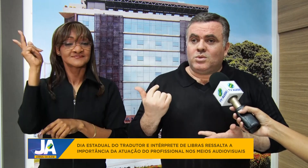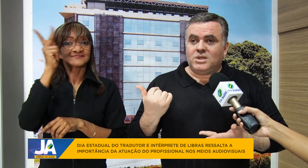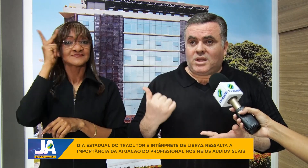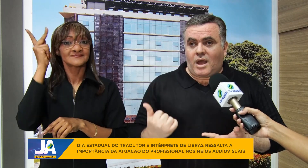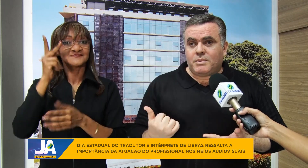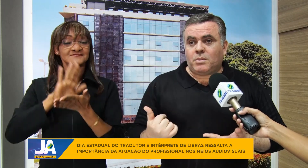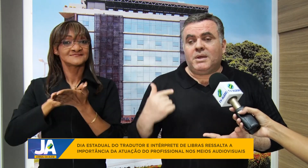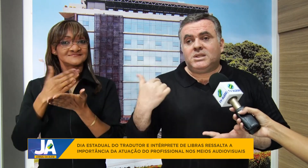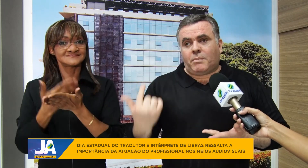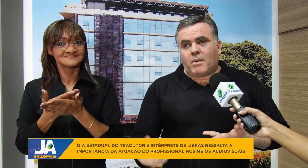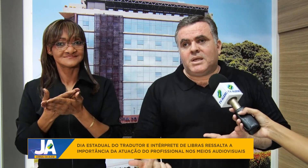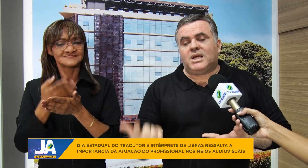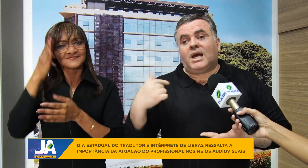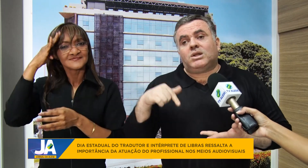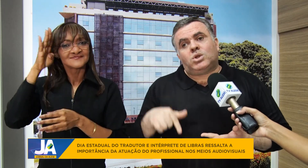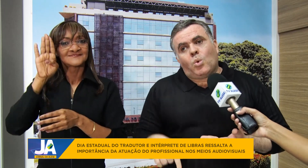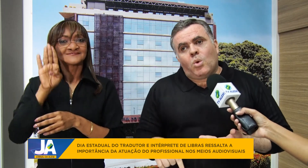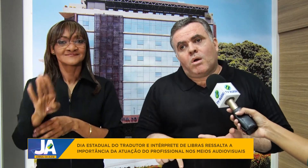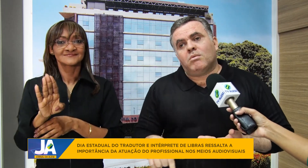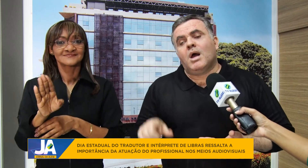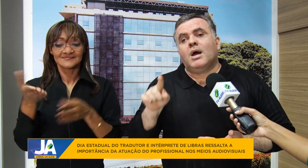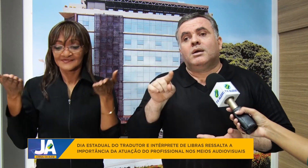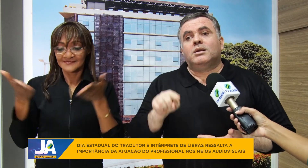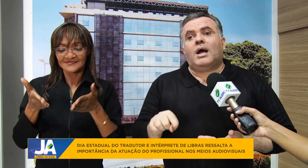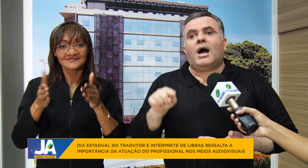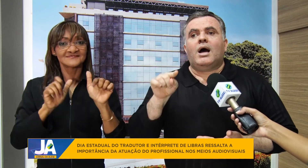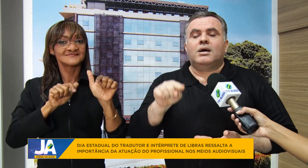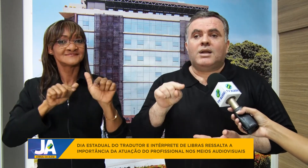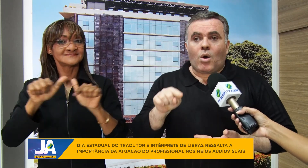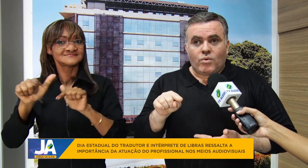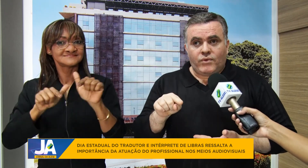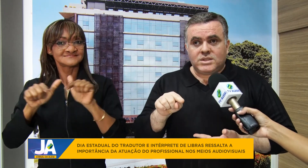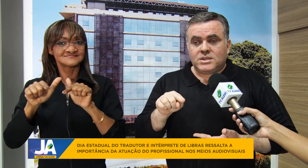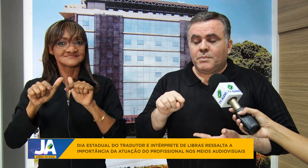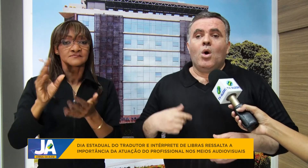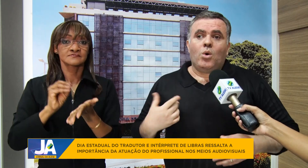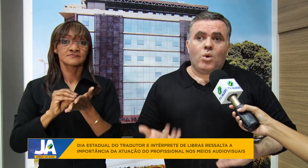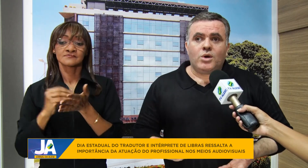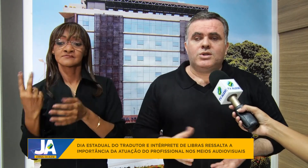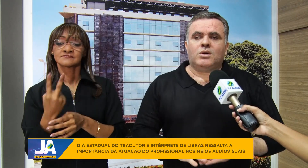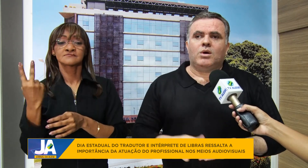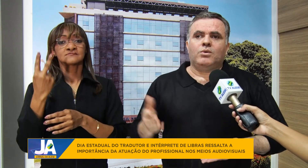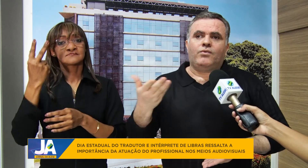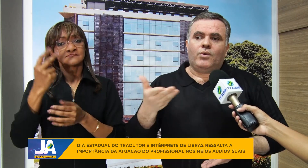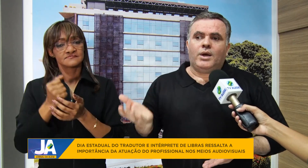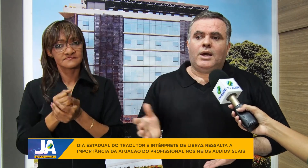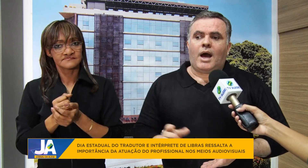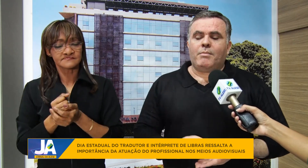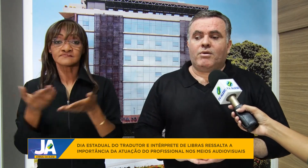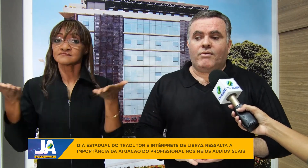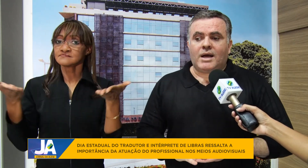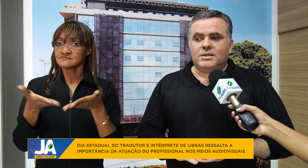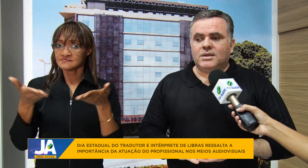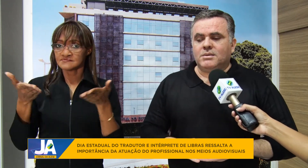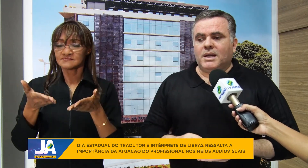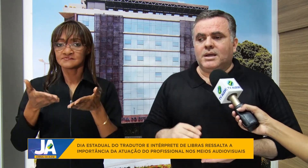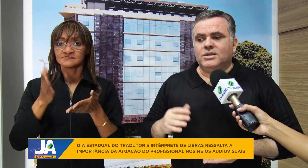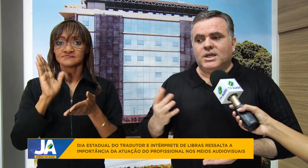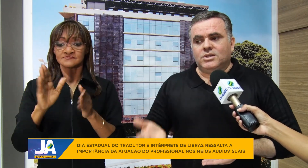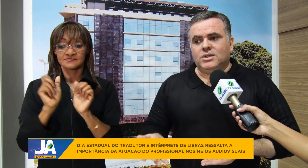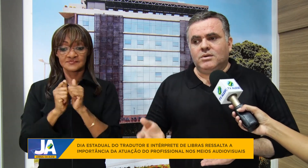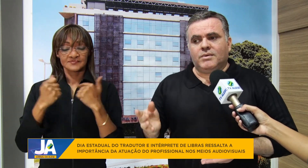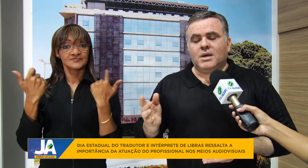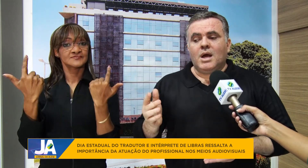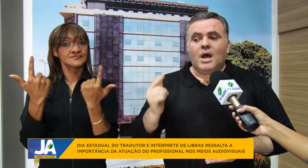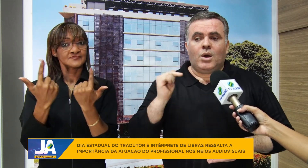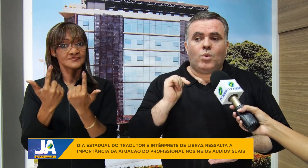dos intérpretes, principalmente que atuam na UFIS. Hoje, quando foi aprovado na Assembleia